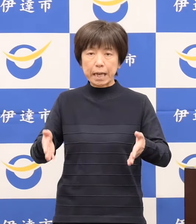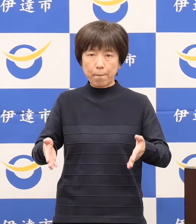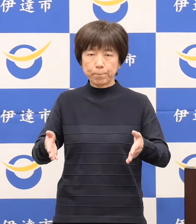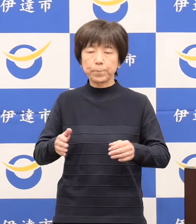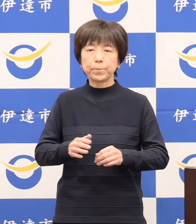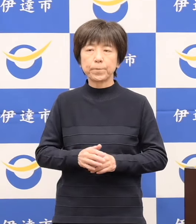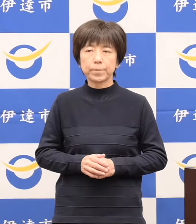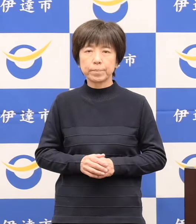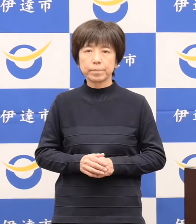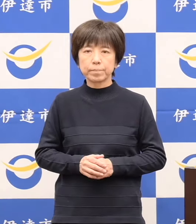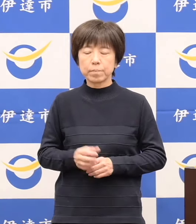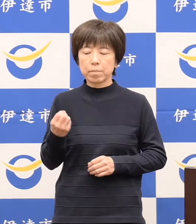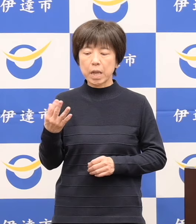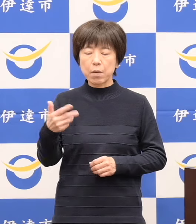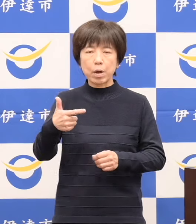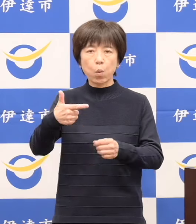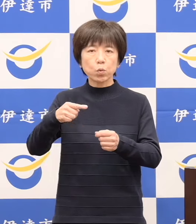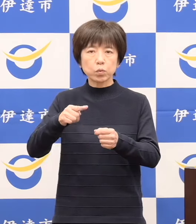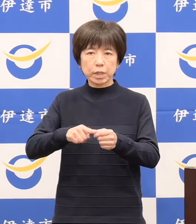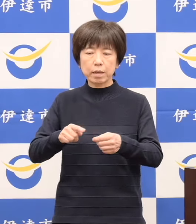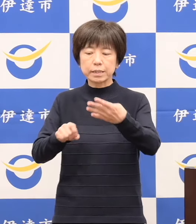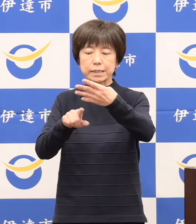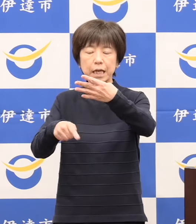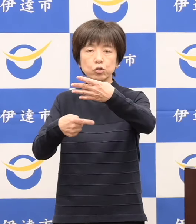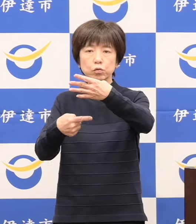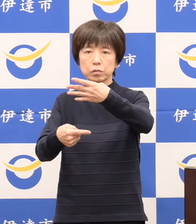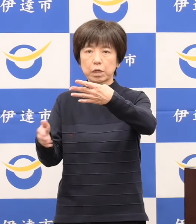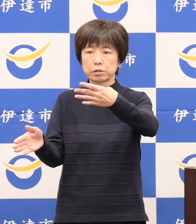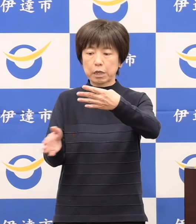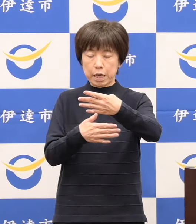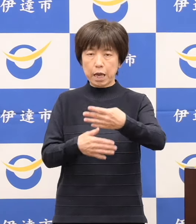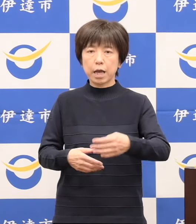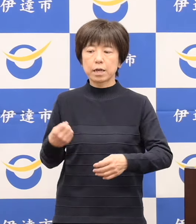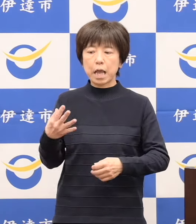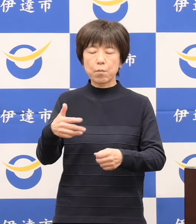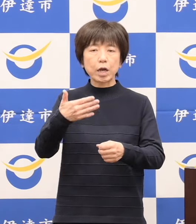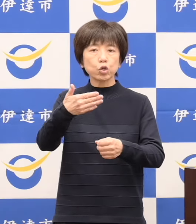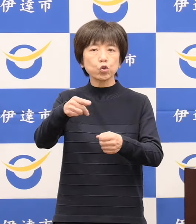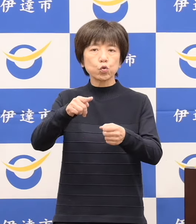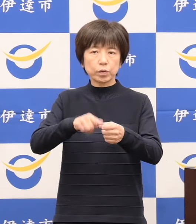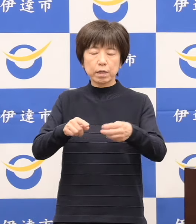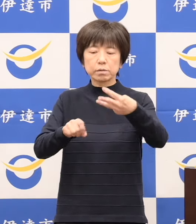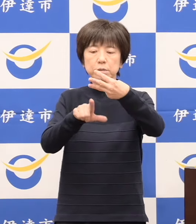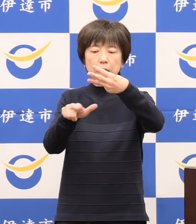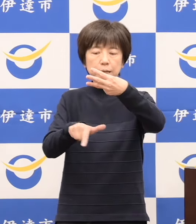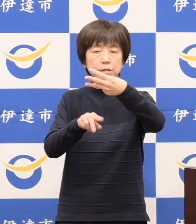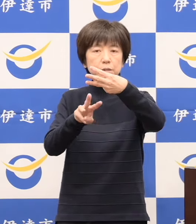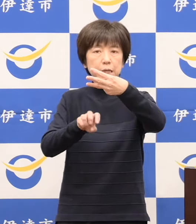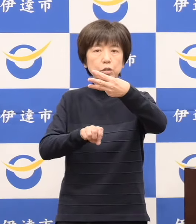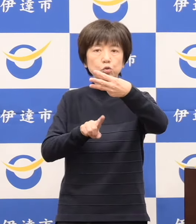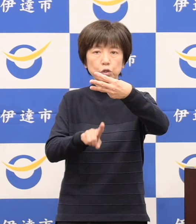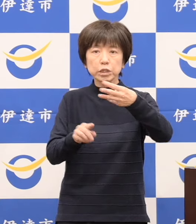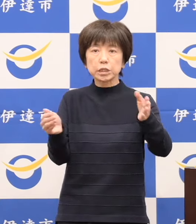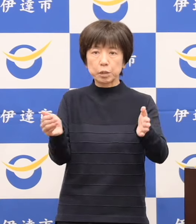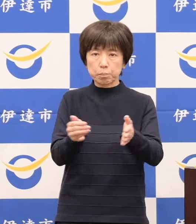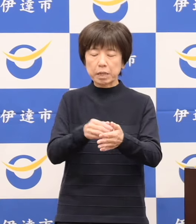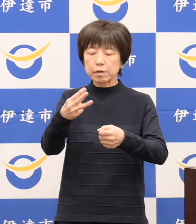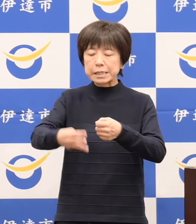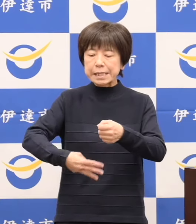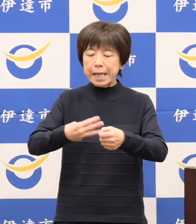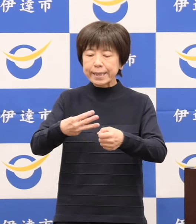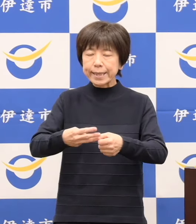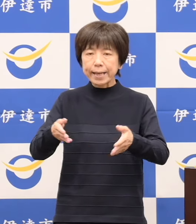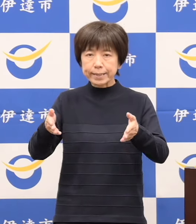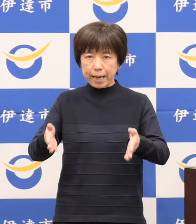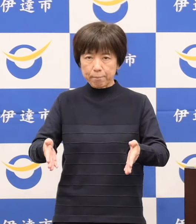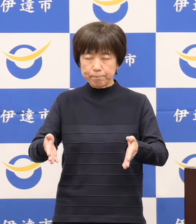が、令和6年7月1日から令和9年3月31日までの3年間といたします